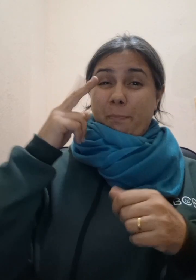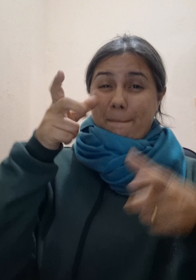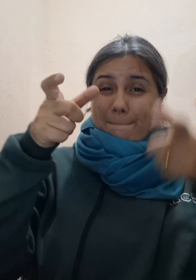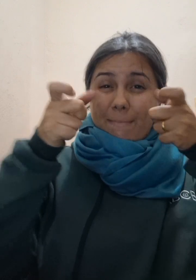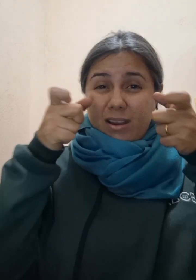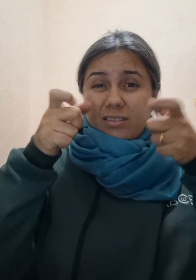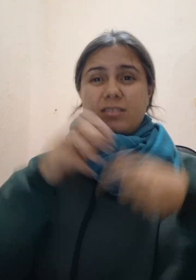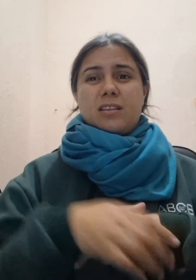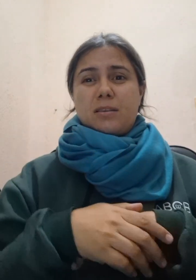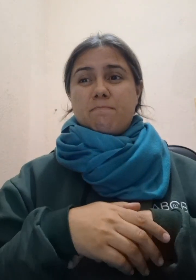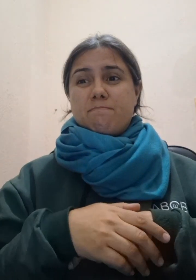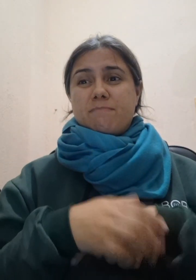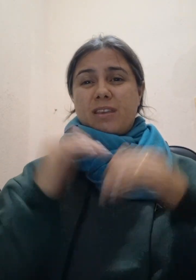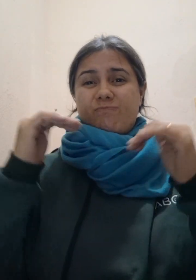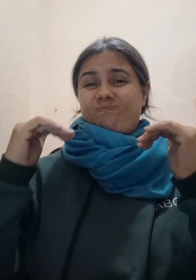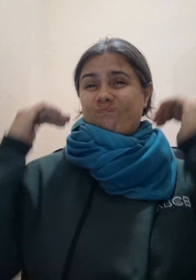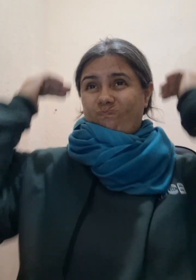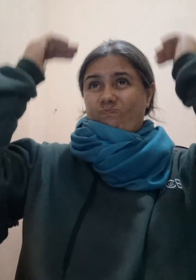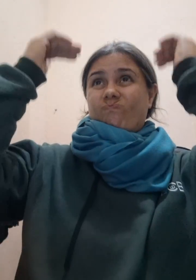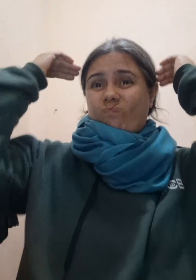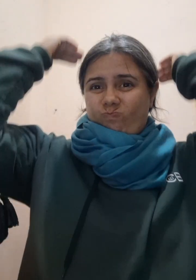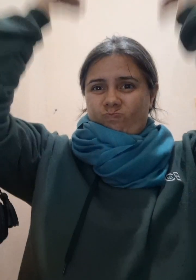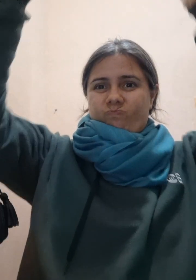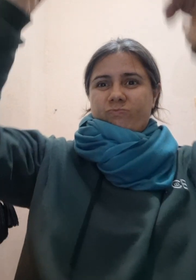olhando para Deus. Nós precisamos perceber